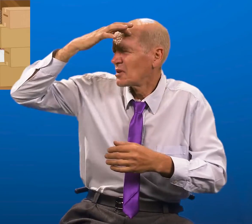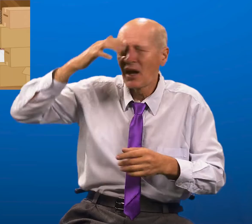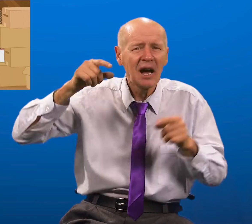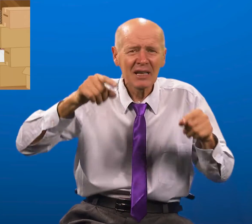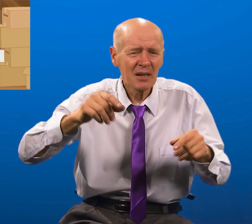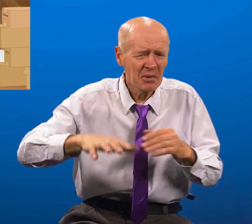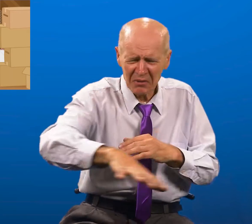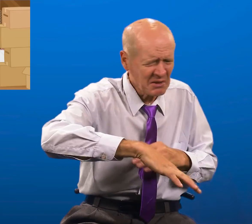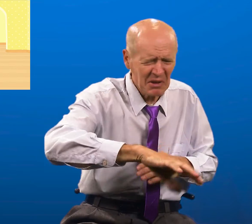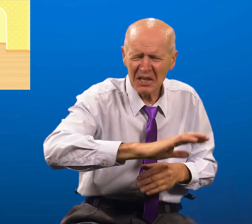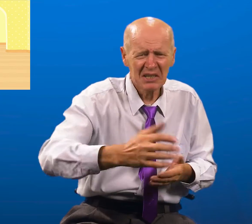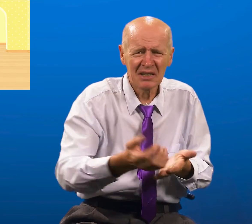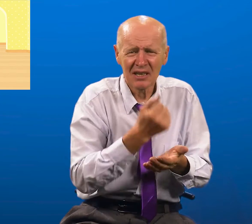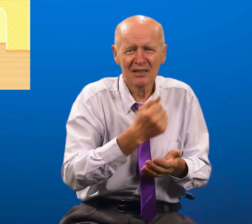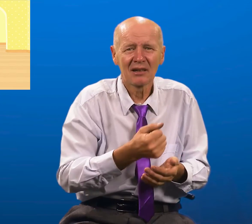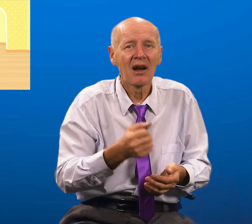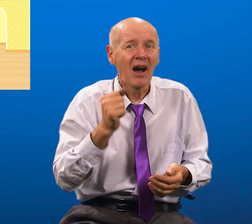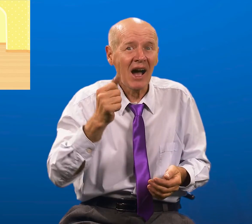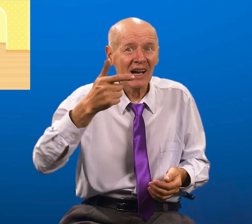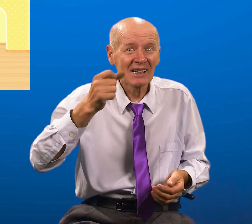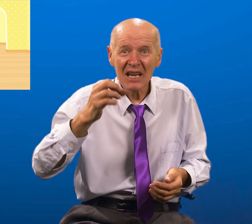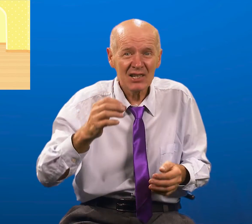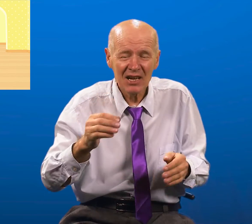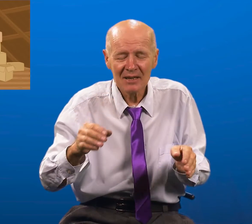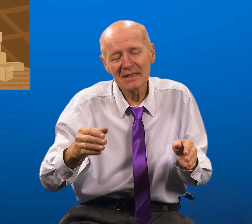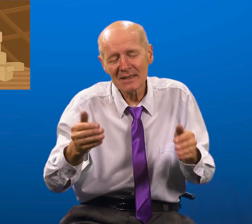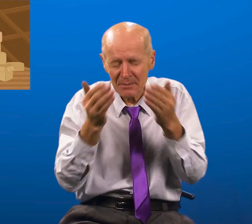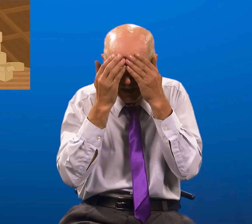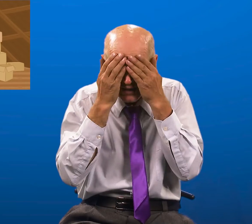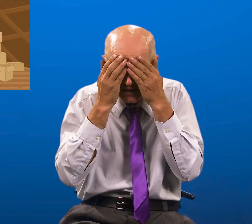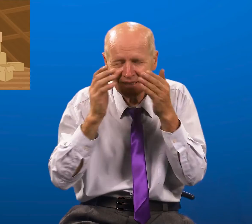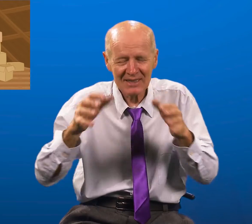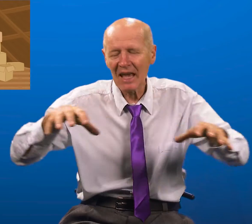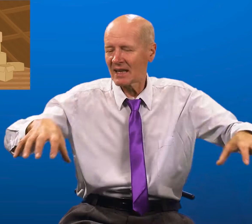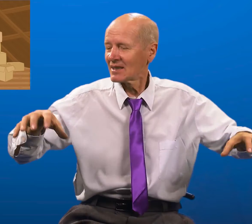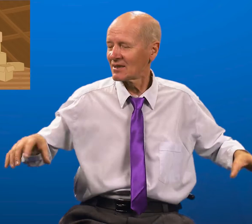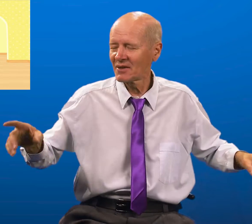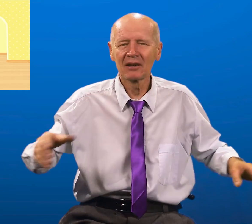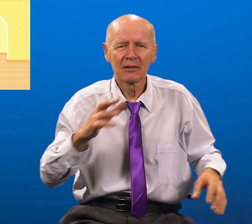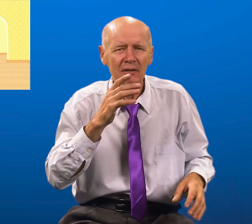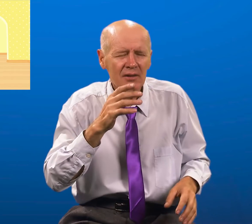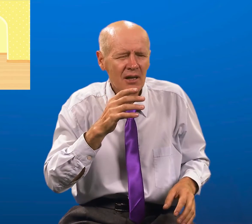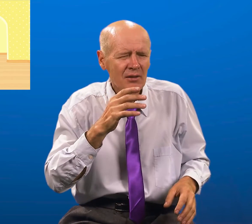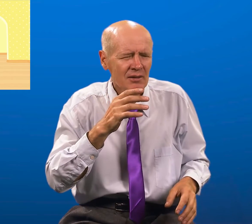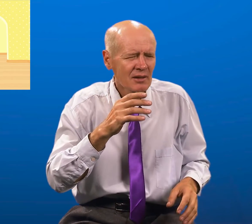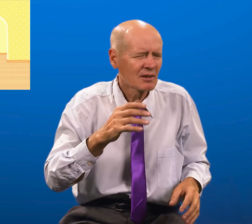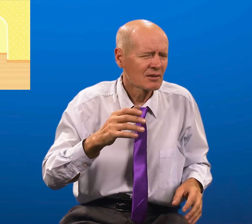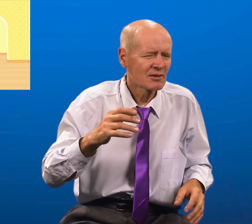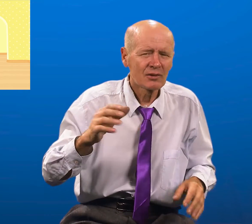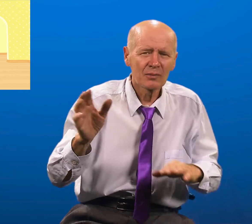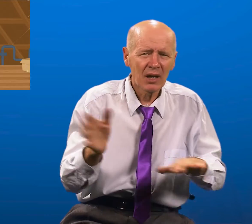бы нас и во дворе не нашла. А Глаша спряталась за диваном. Пойдем вниз. Но время шло, а Вита